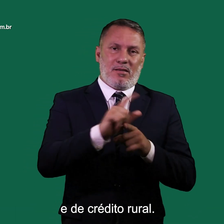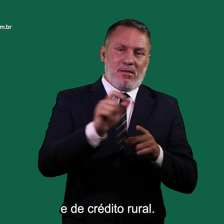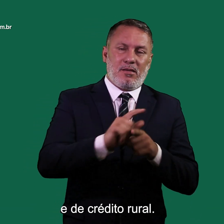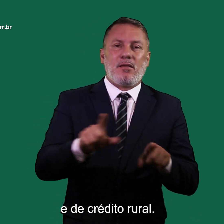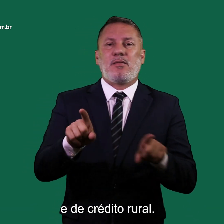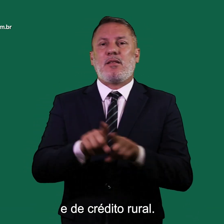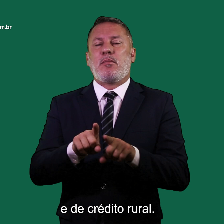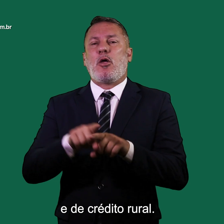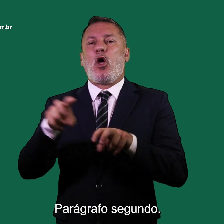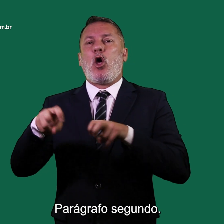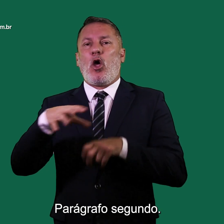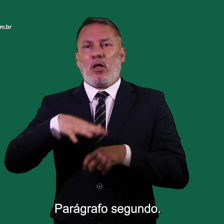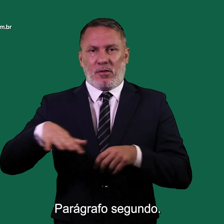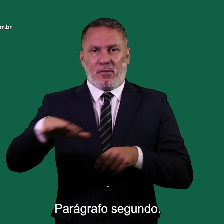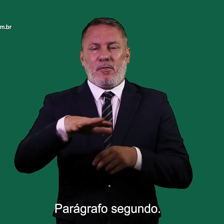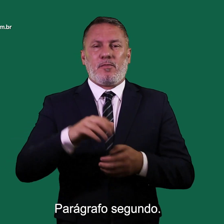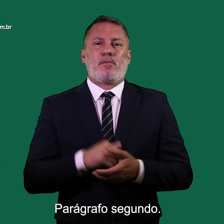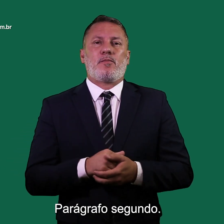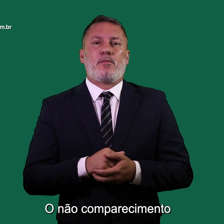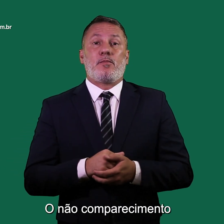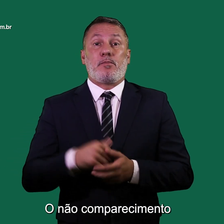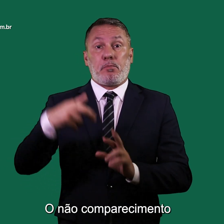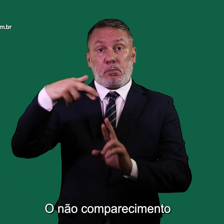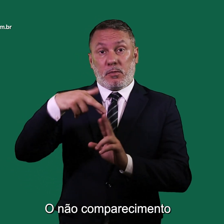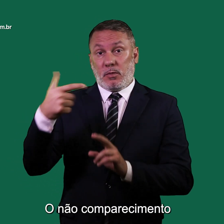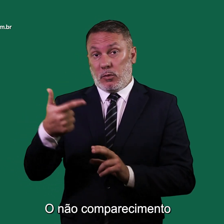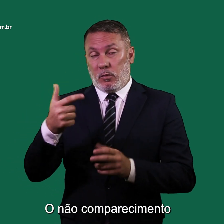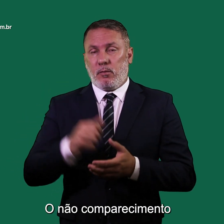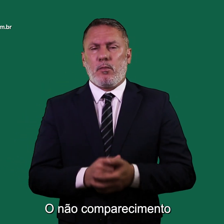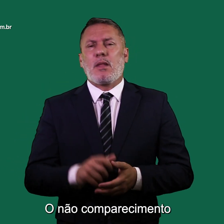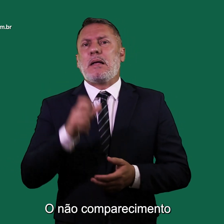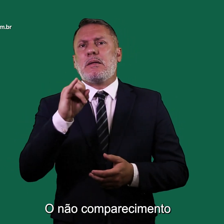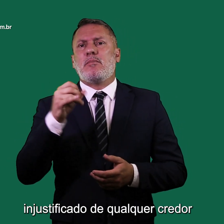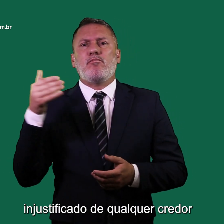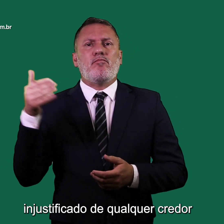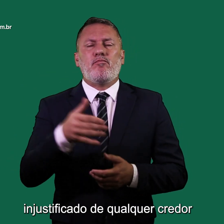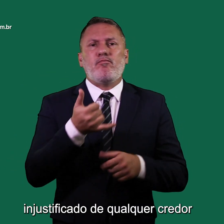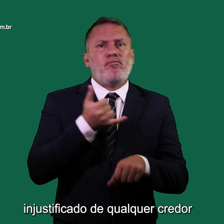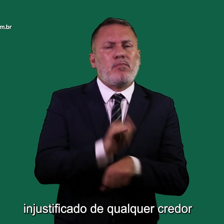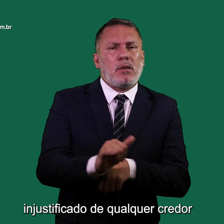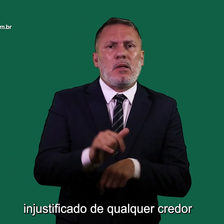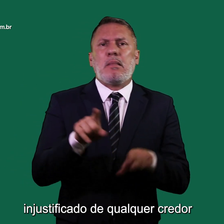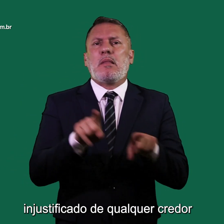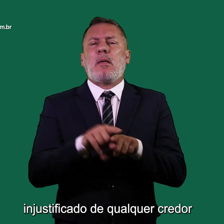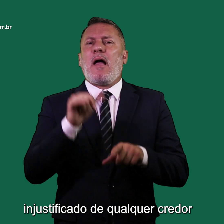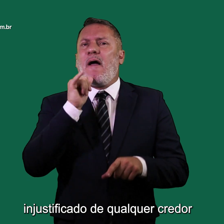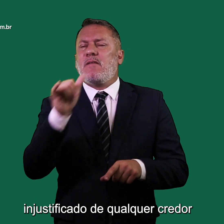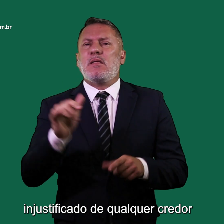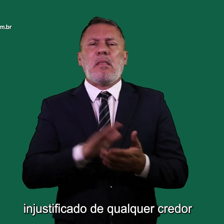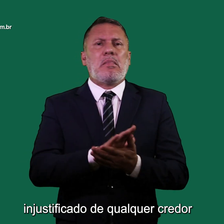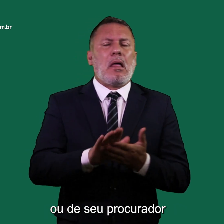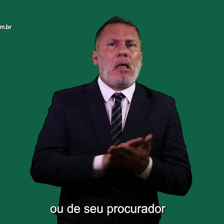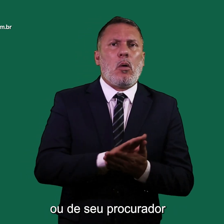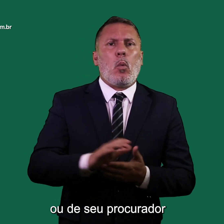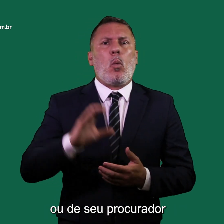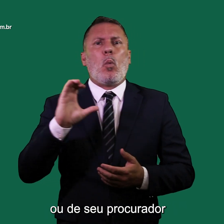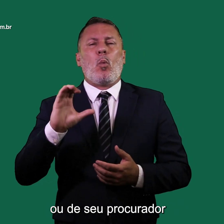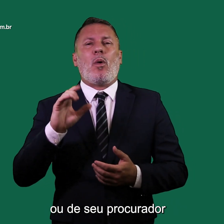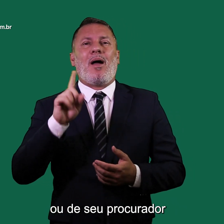crédito rural. Parágrafo 2º. O não comparecimento injustificado de qualquer credor ou de seu